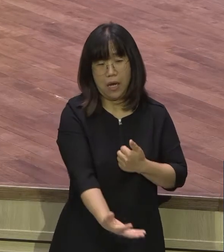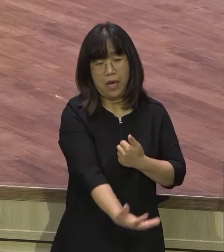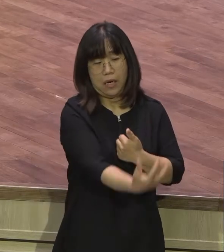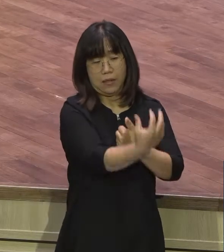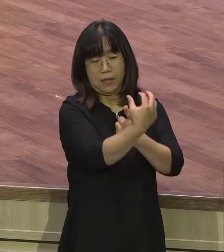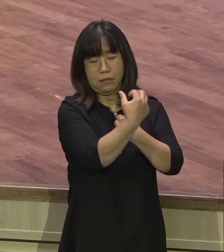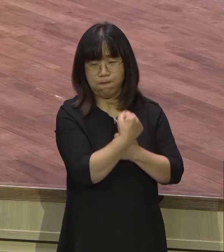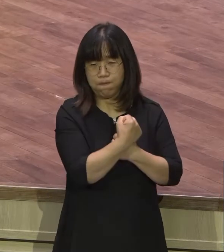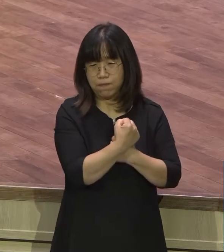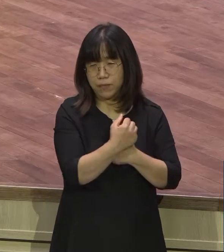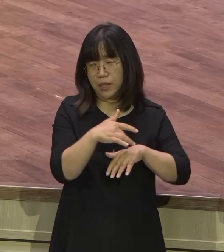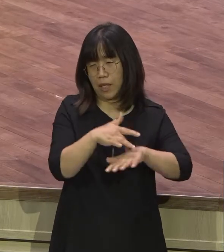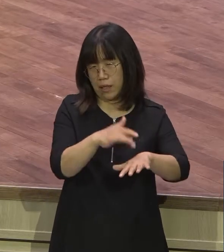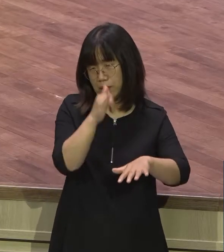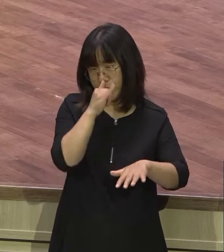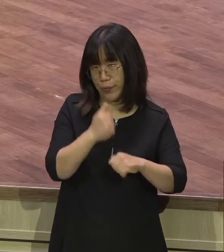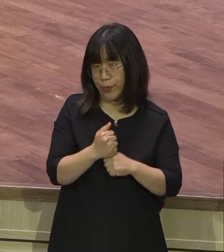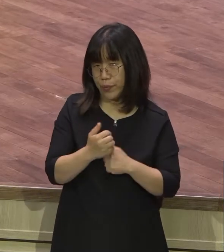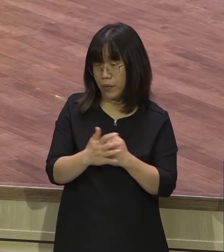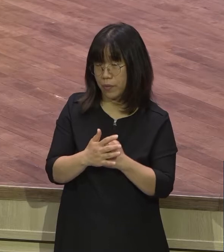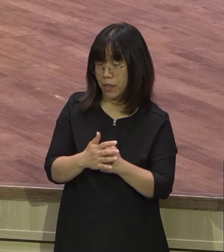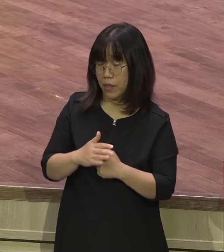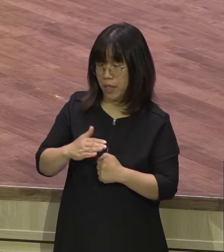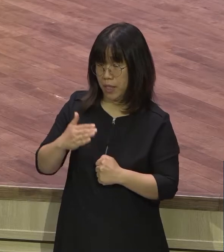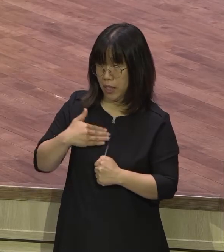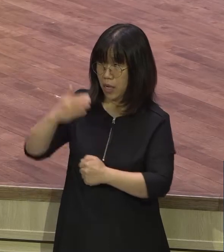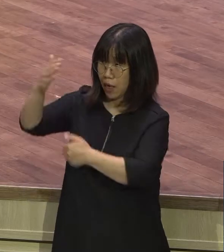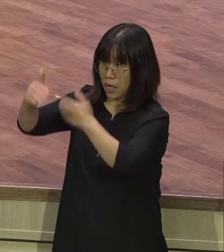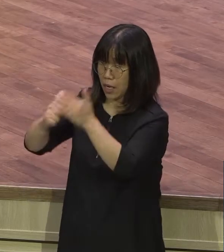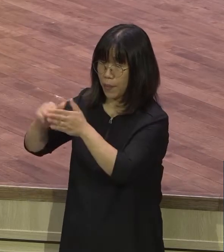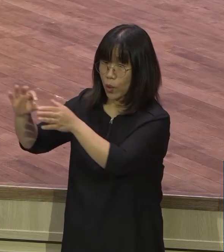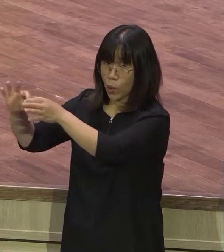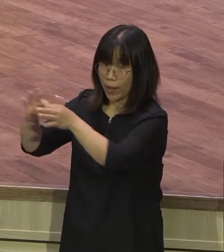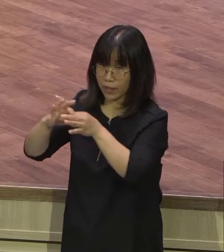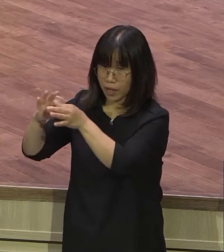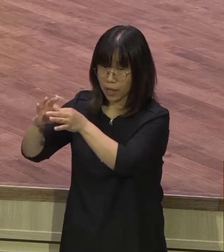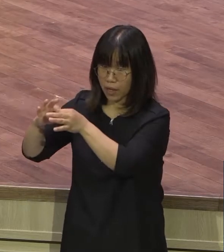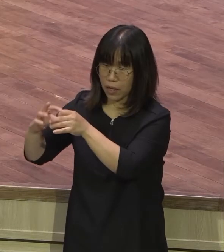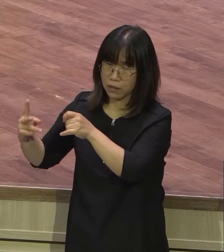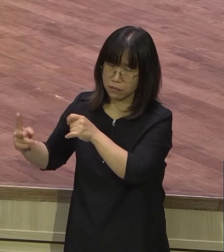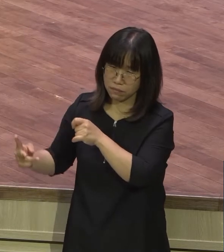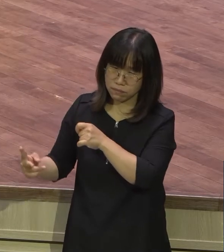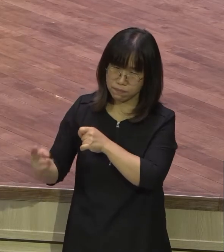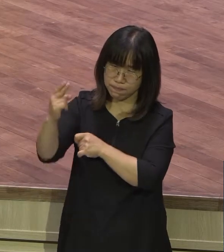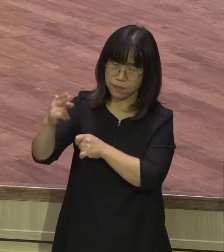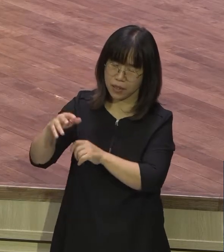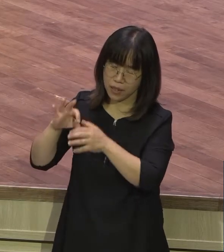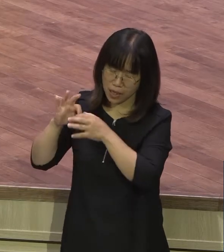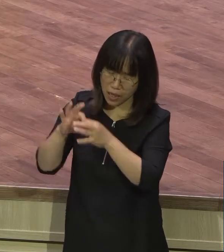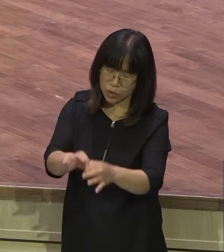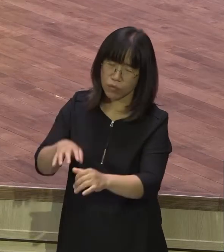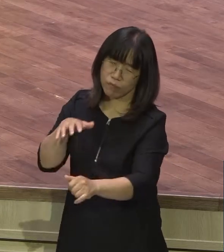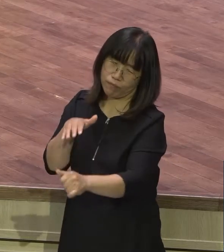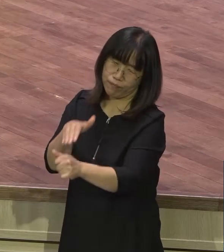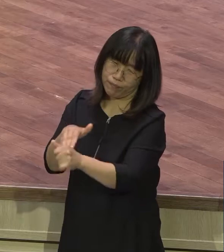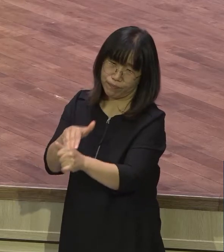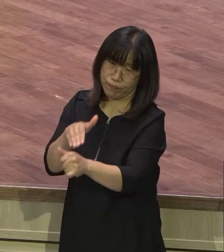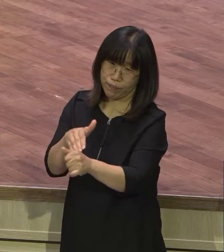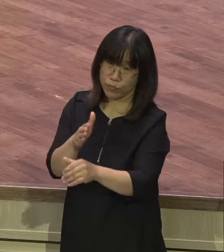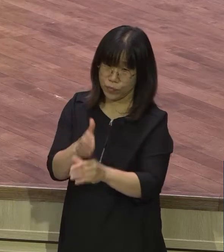해서든지 우리 관계를 어떻게 해요. 우리 관계를 우리의 삶을 우리의 상태를 충만한